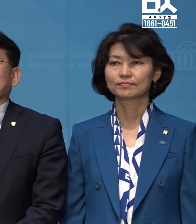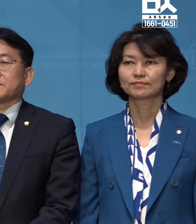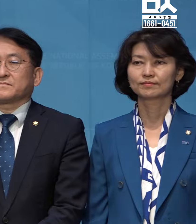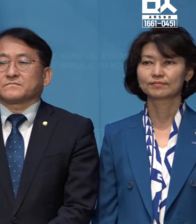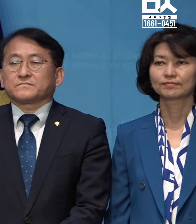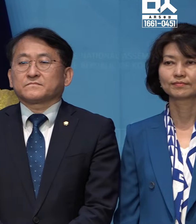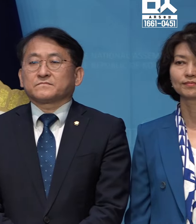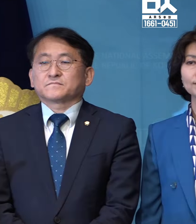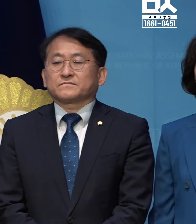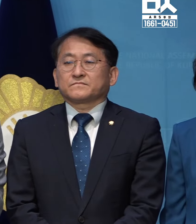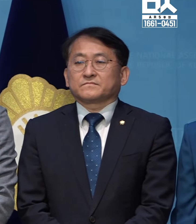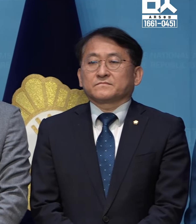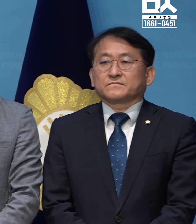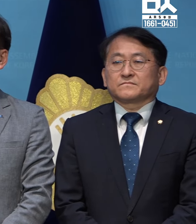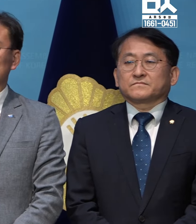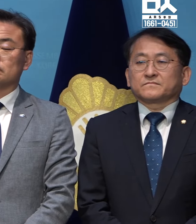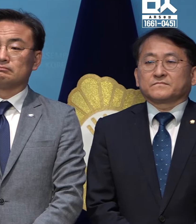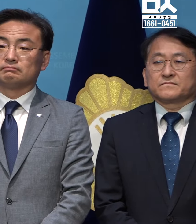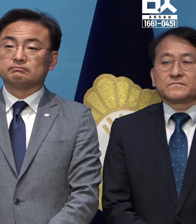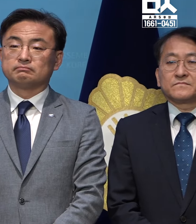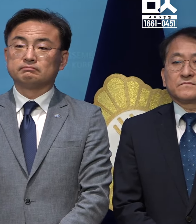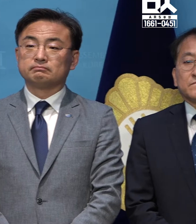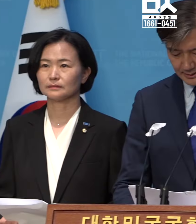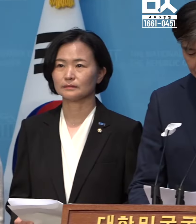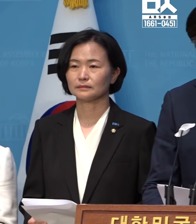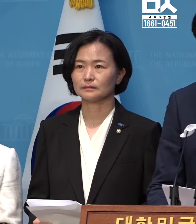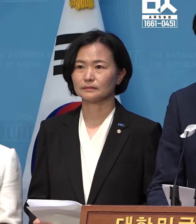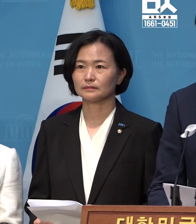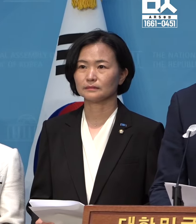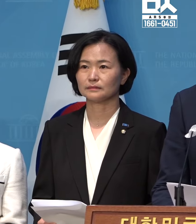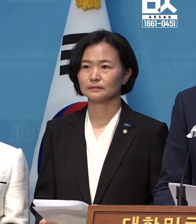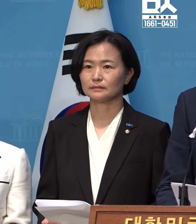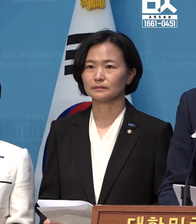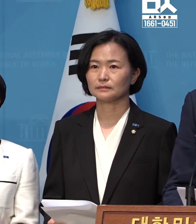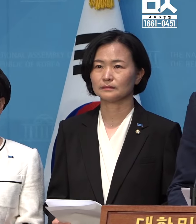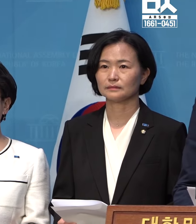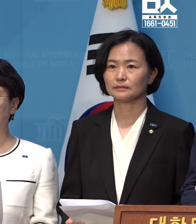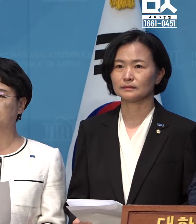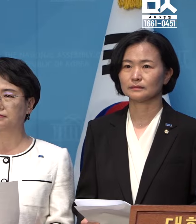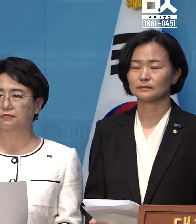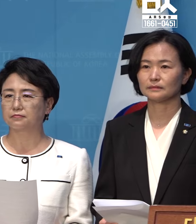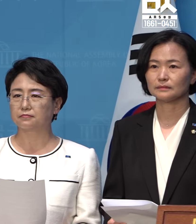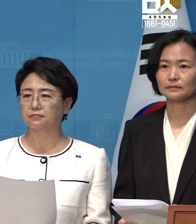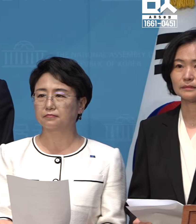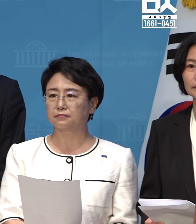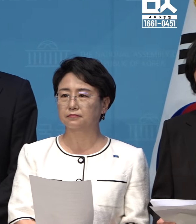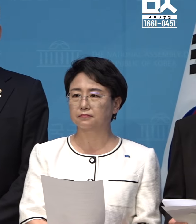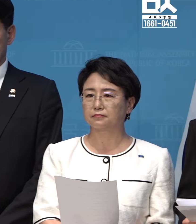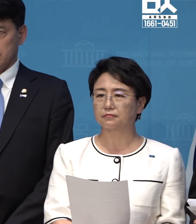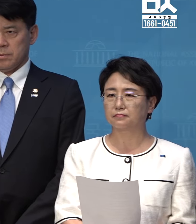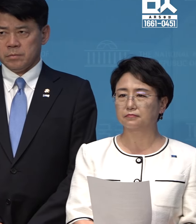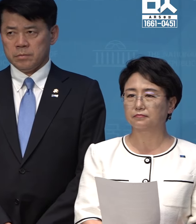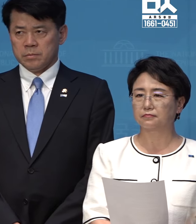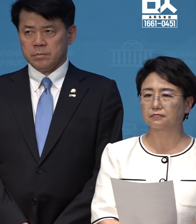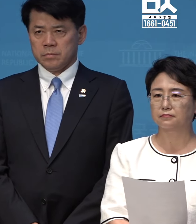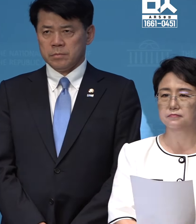버티고 면도날처럼 예리하게 베겠습니다. 담대하게 나아가고 용맹하게